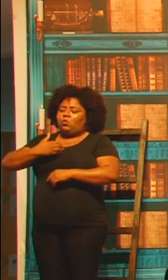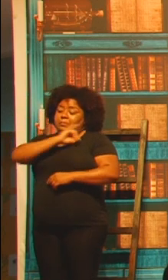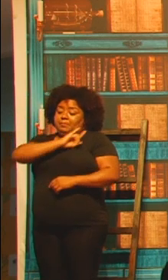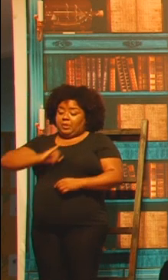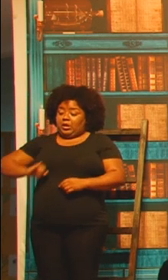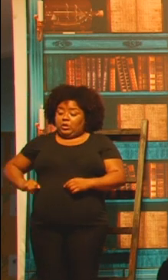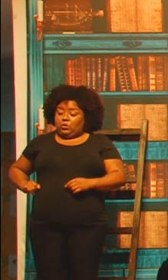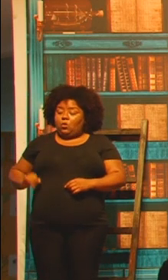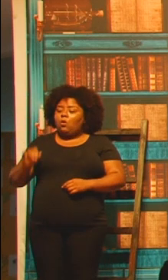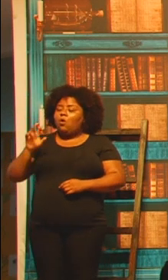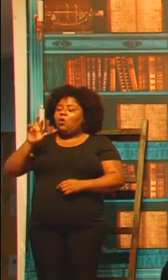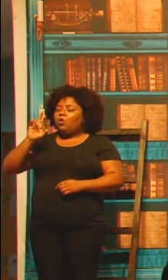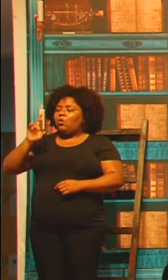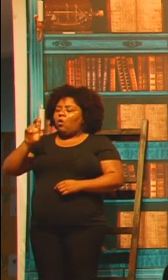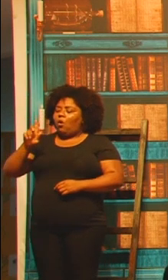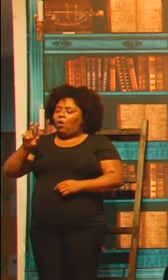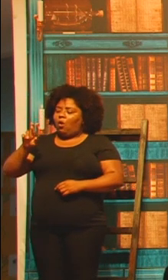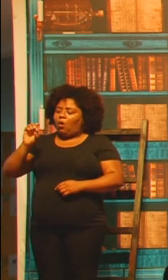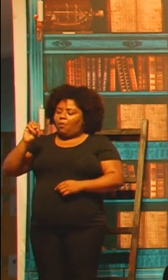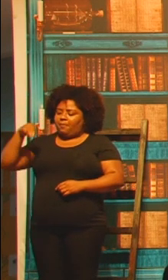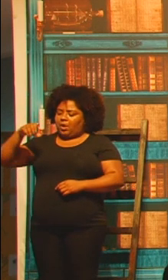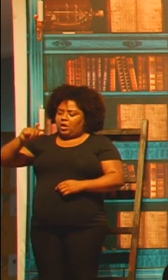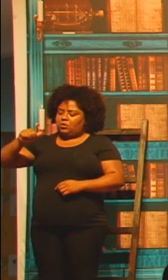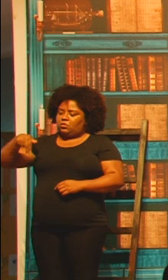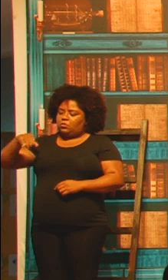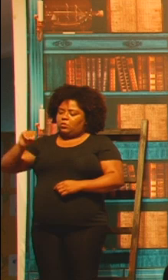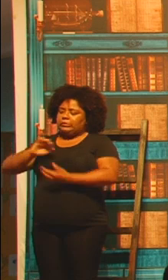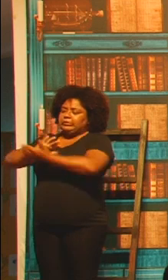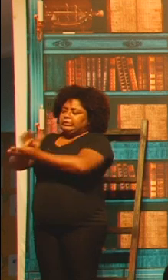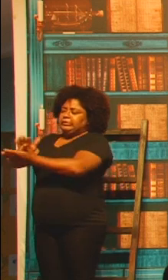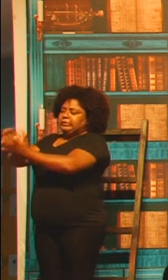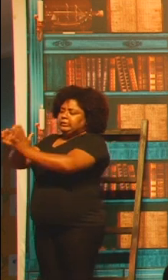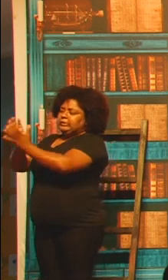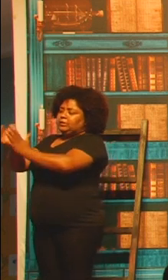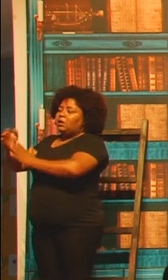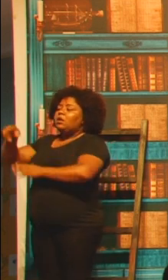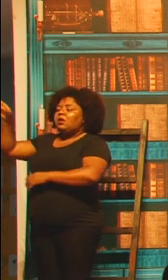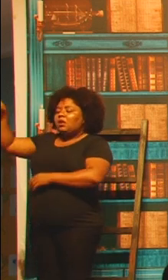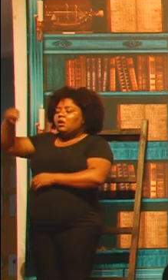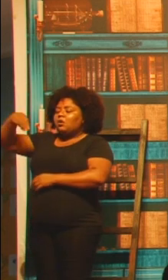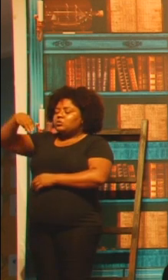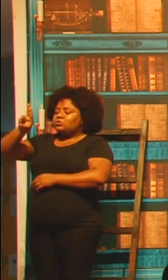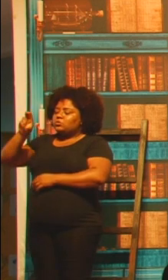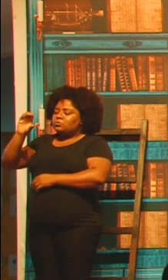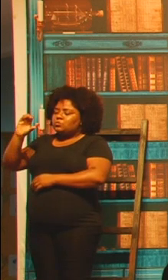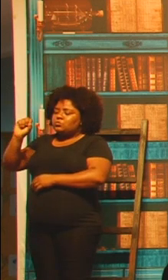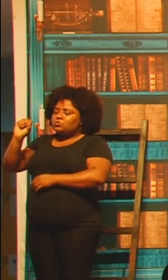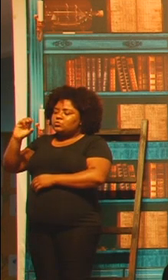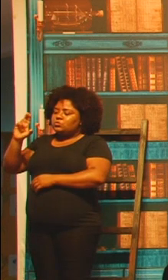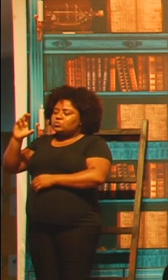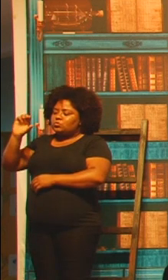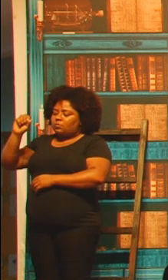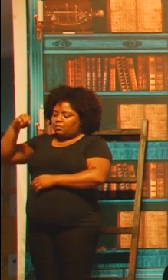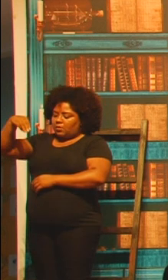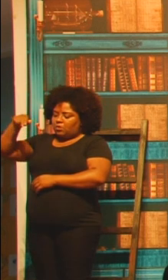Então, os muçulmanos dominavam uma região em que havia uma maioria cristã.